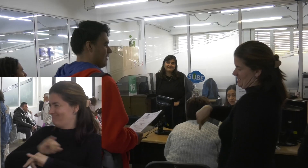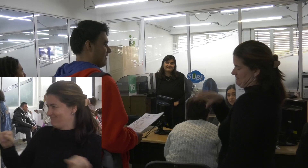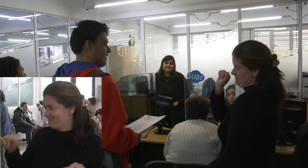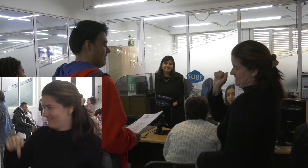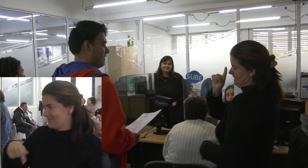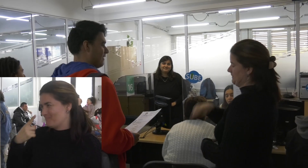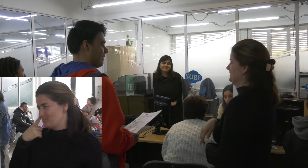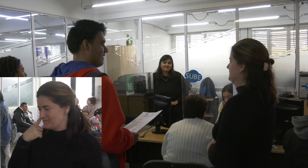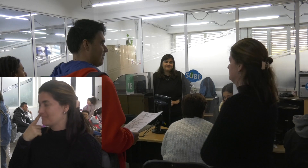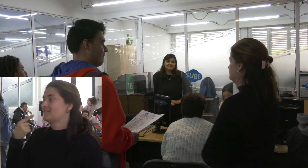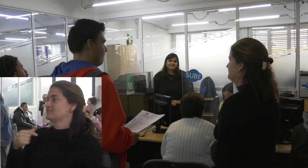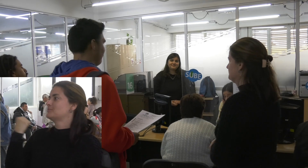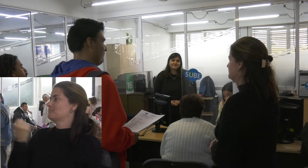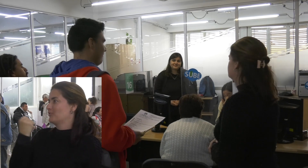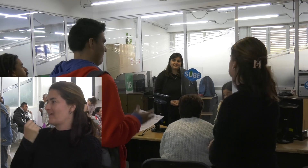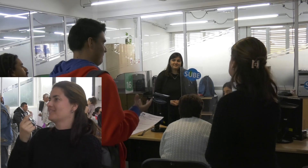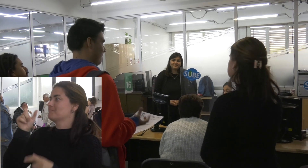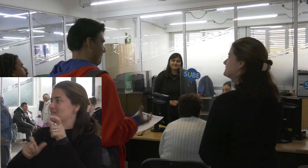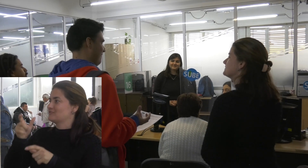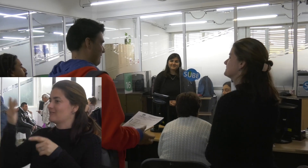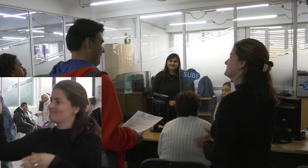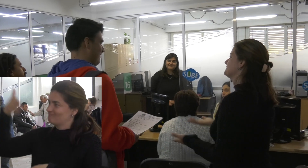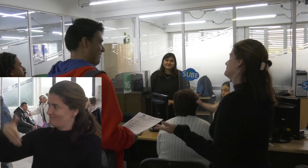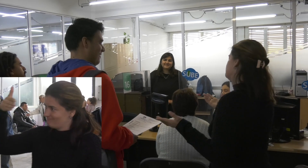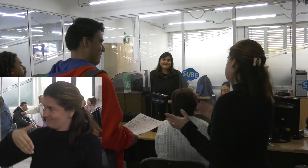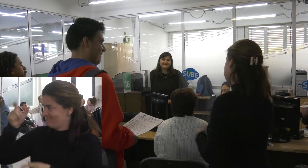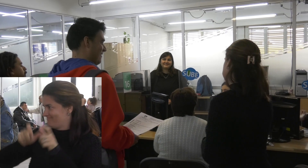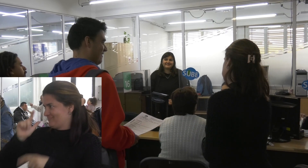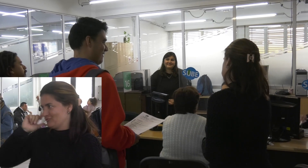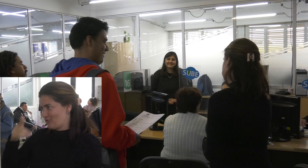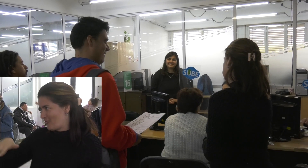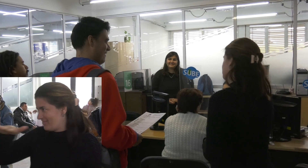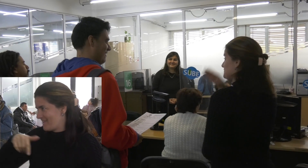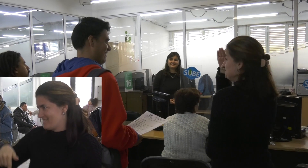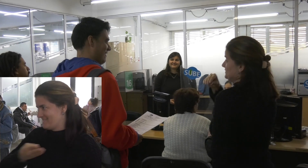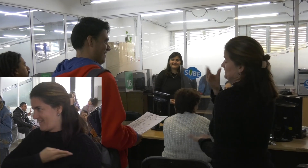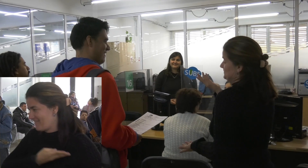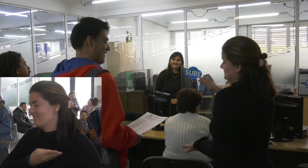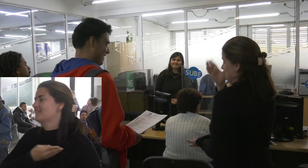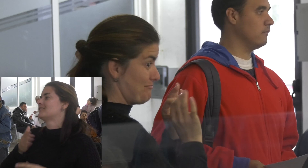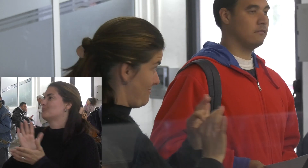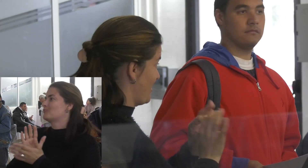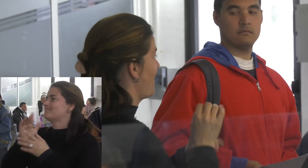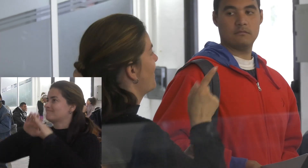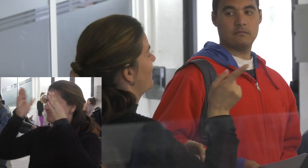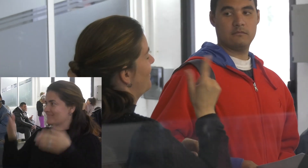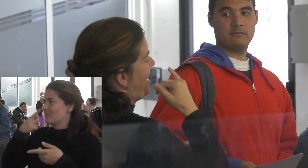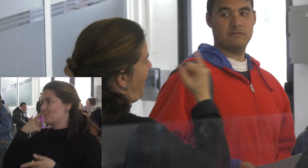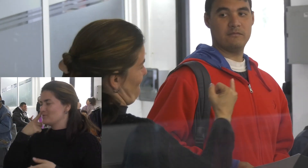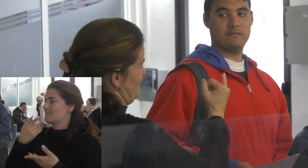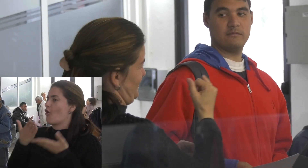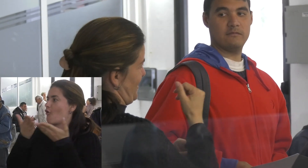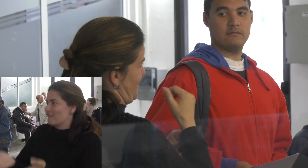Sabemos que se difundió desde la municipalidad este operativo y están asistiendo personas sordas en estos horarios